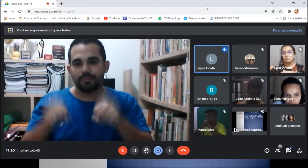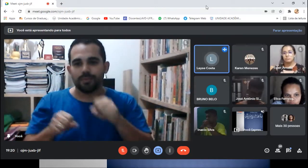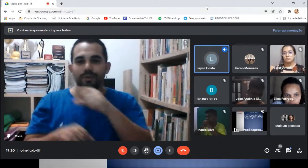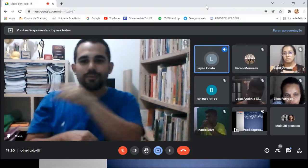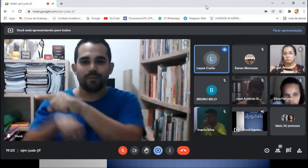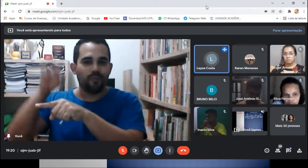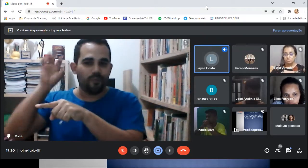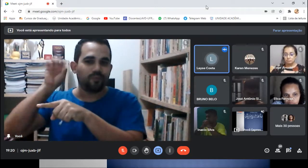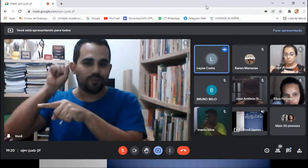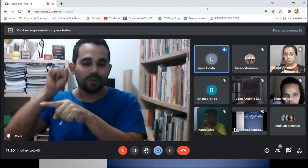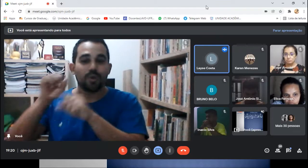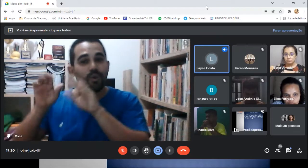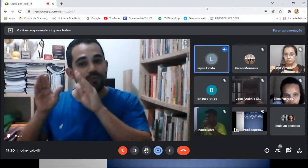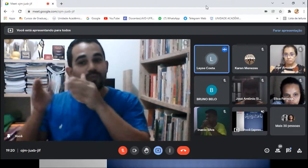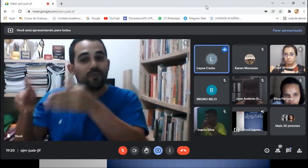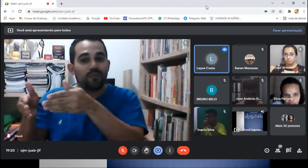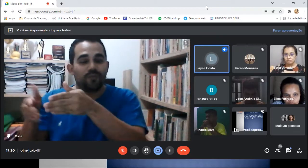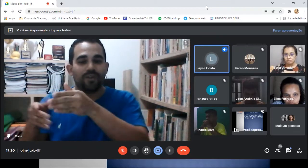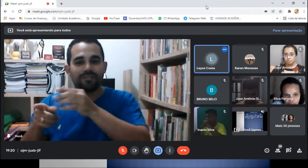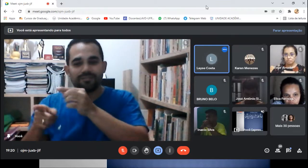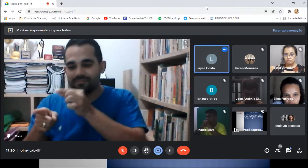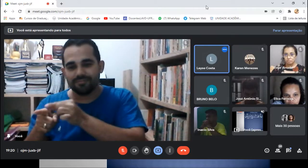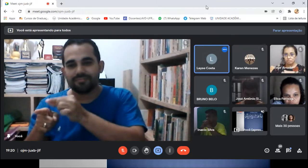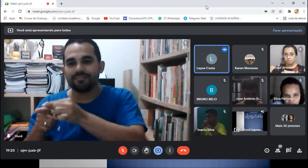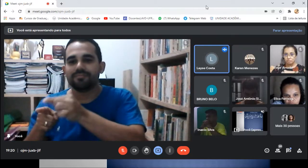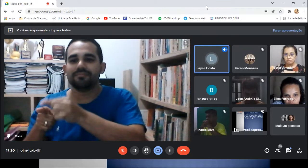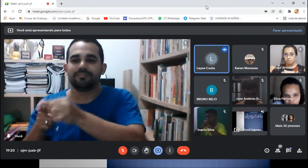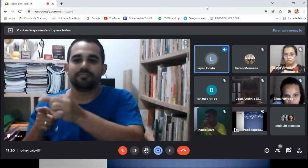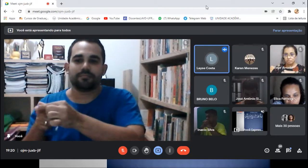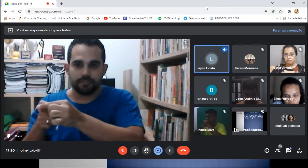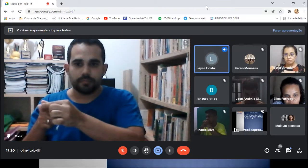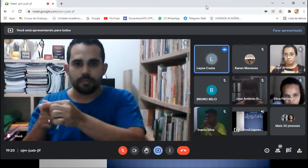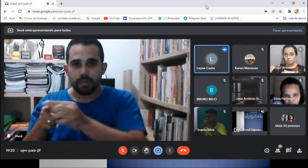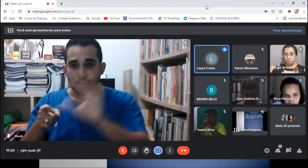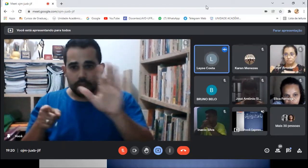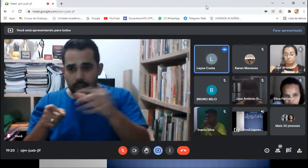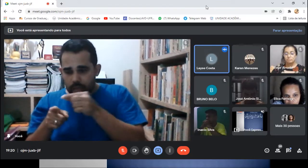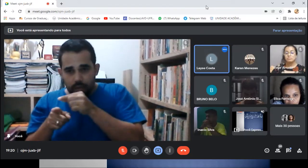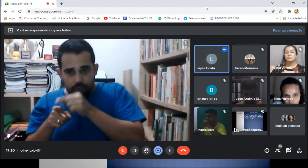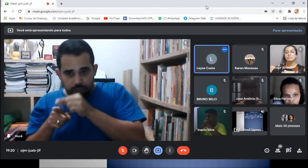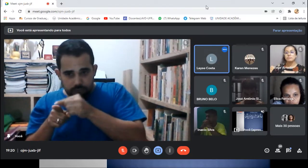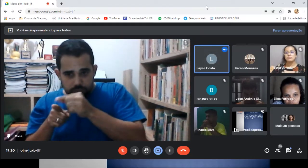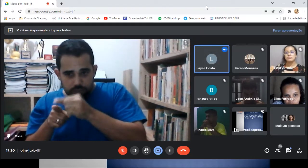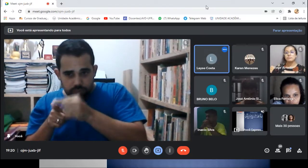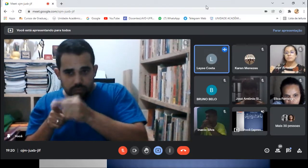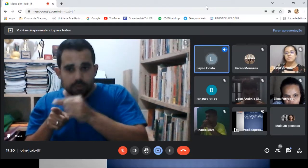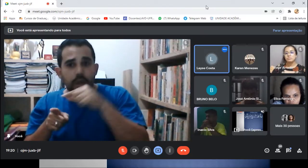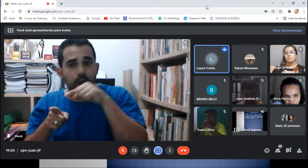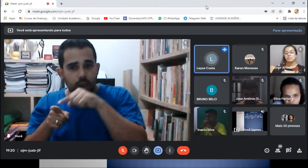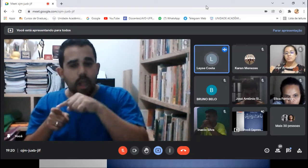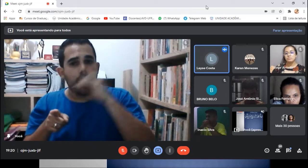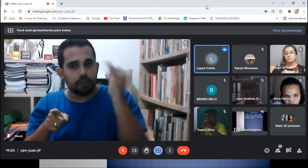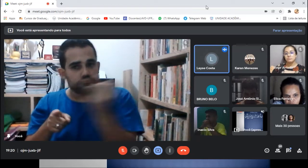os sons que são referenciados pelas pessoas ouvintes. Aí a fonologia, né?